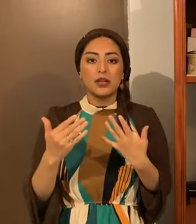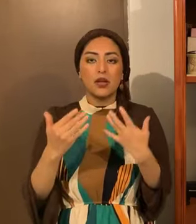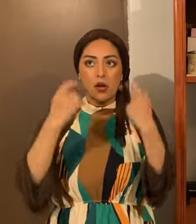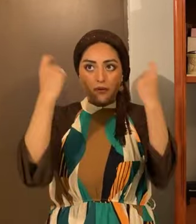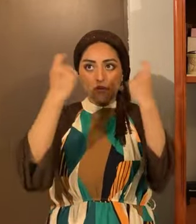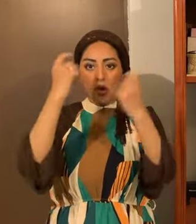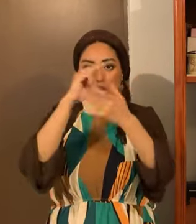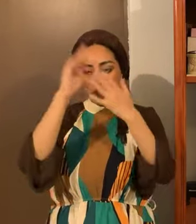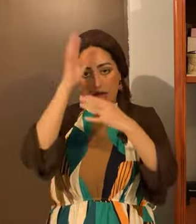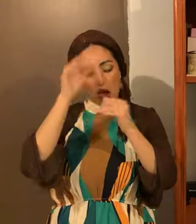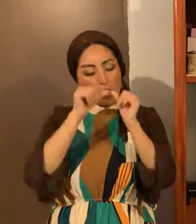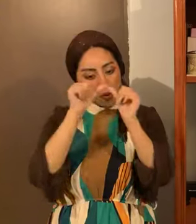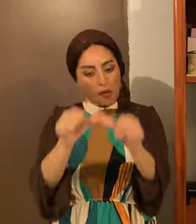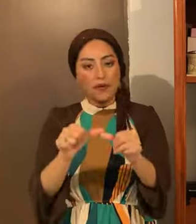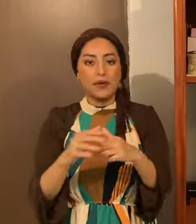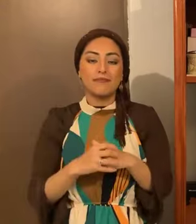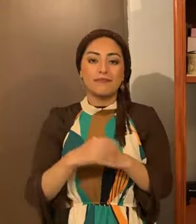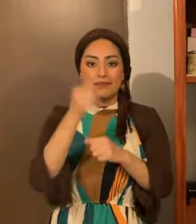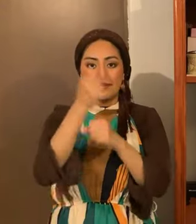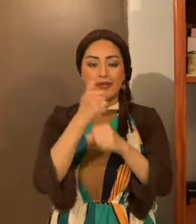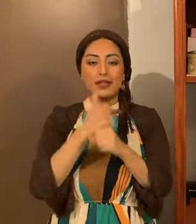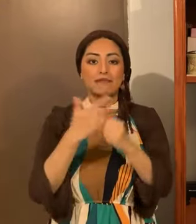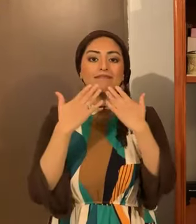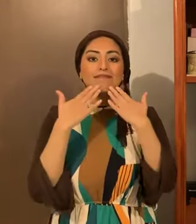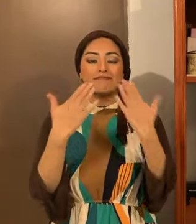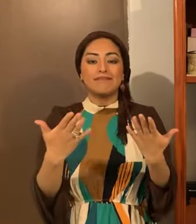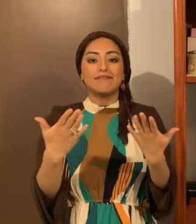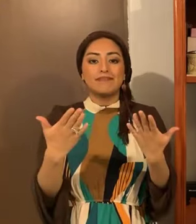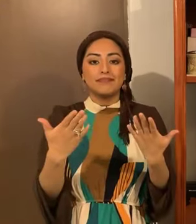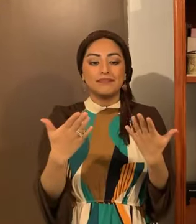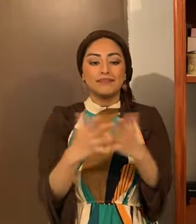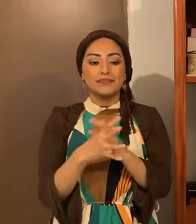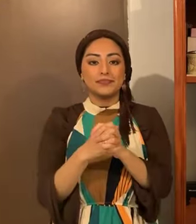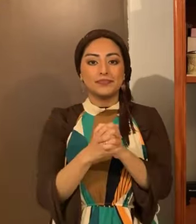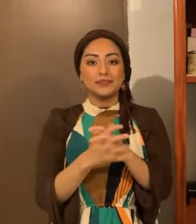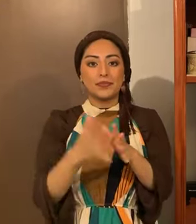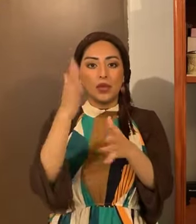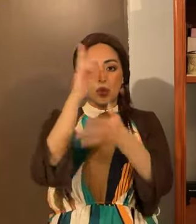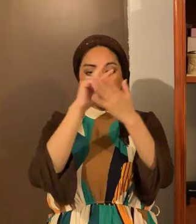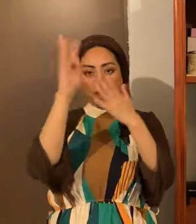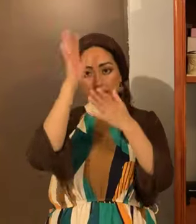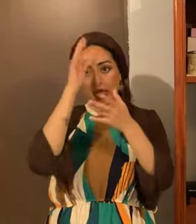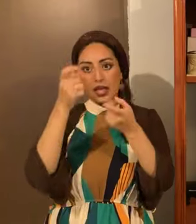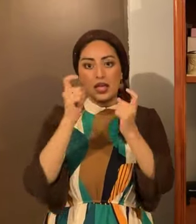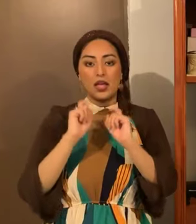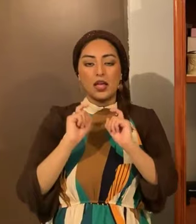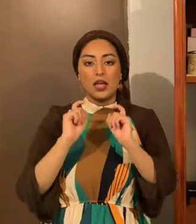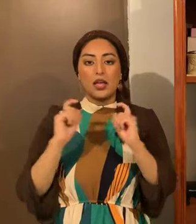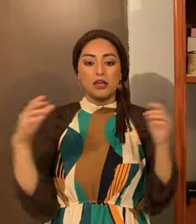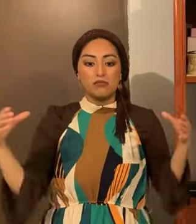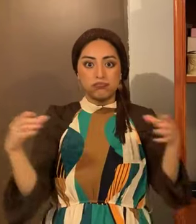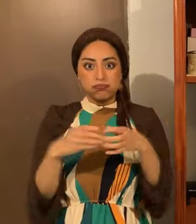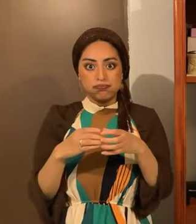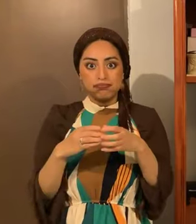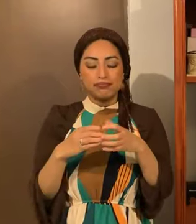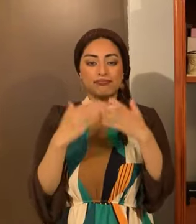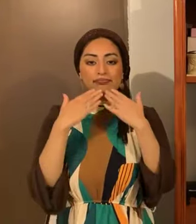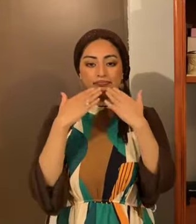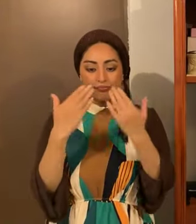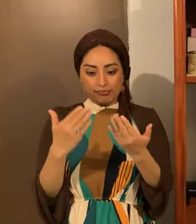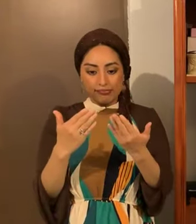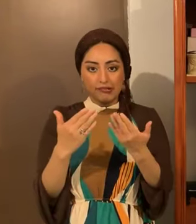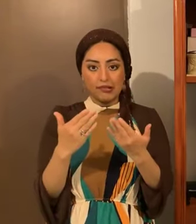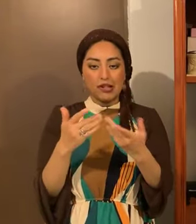siempre. Y amados Ajine Hayot, toda Rabá al Eterno, que nos ha permitido estar reunidos, toda Rabá al Abacadosh, que